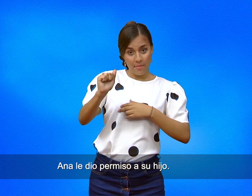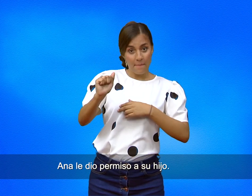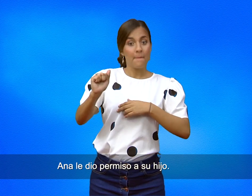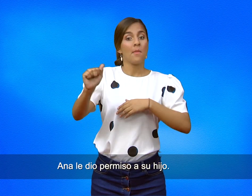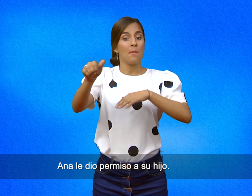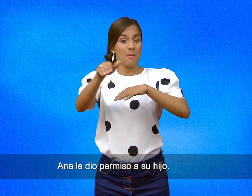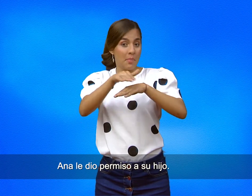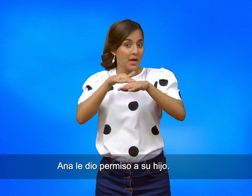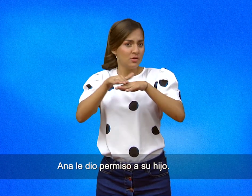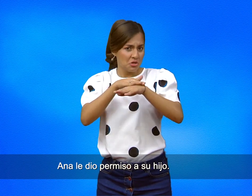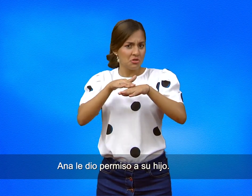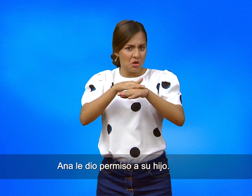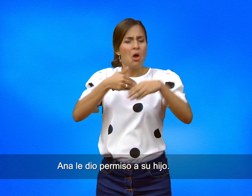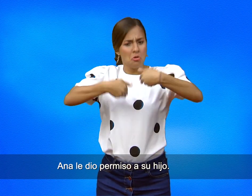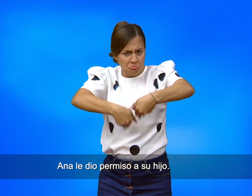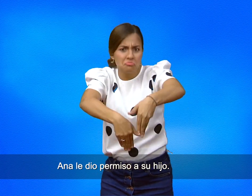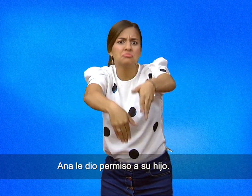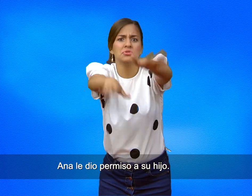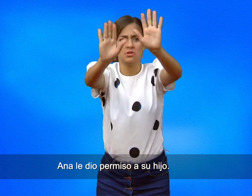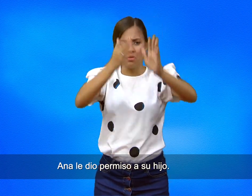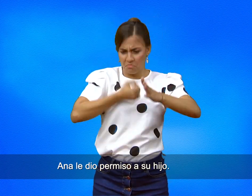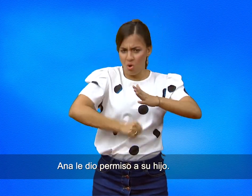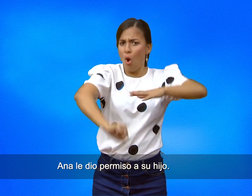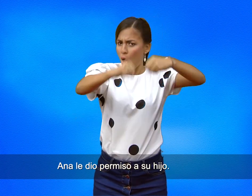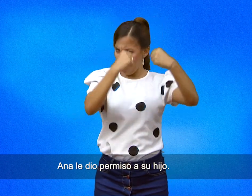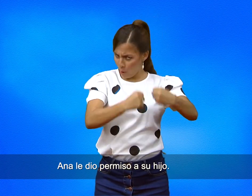Ana le dio permiso a su hijo.